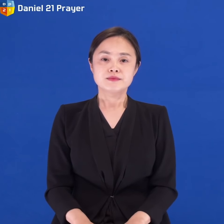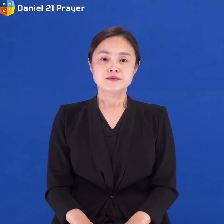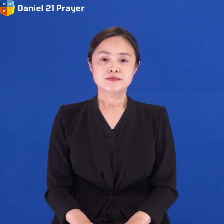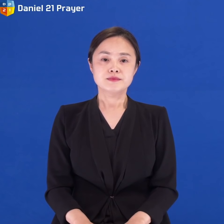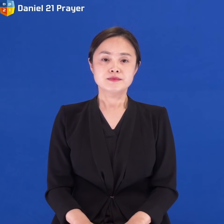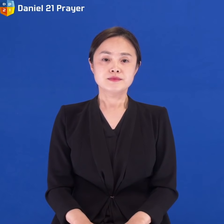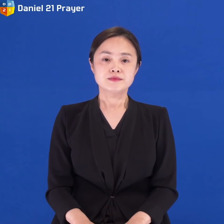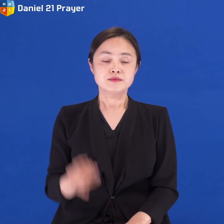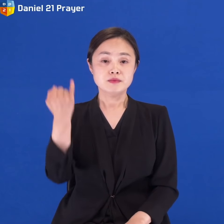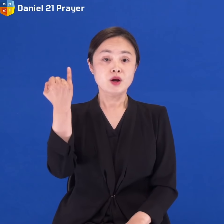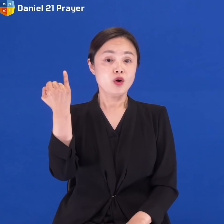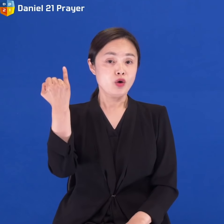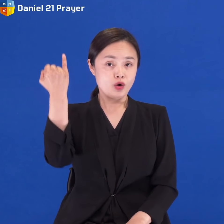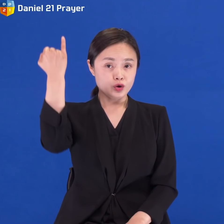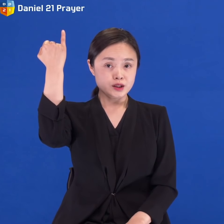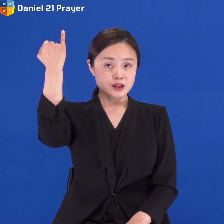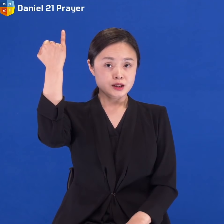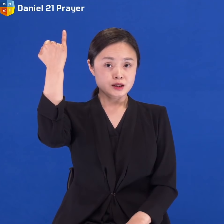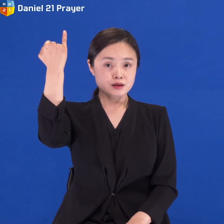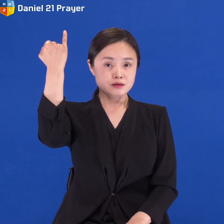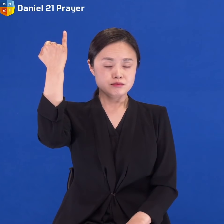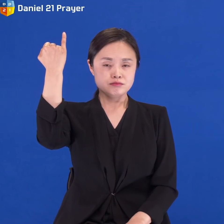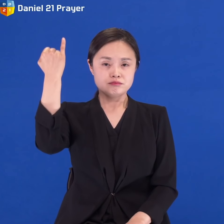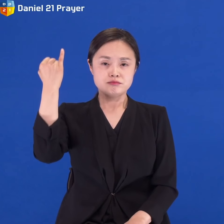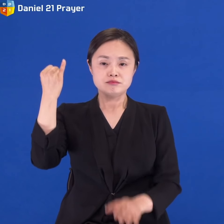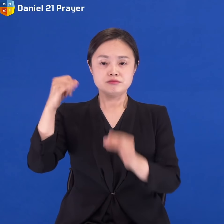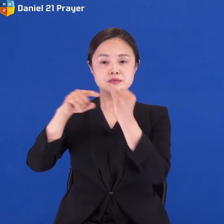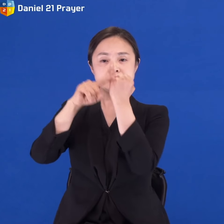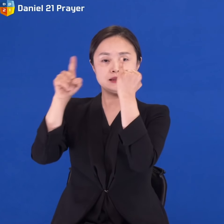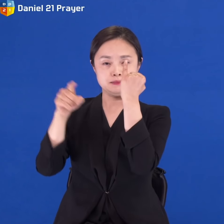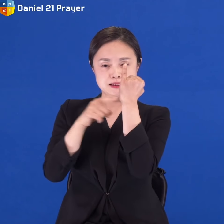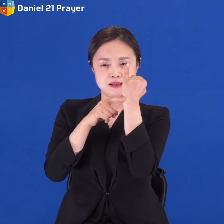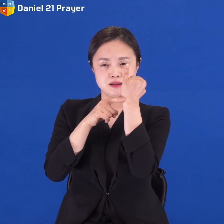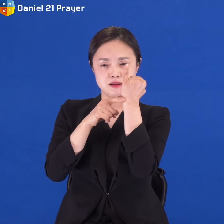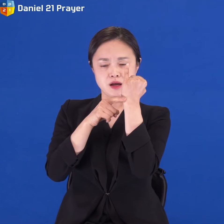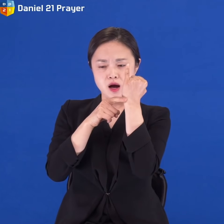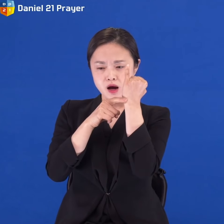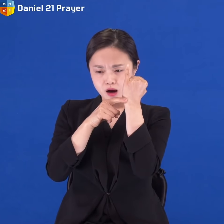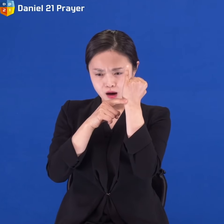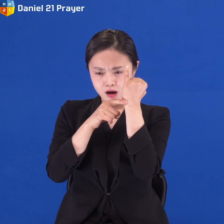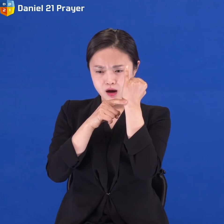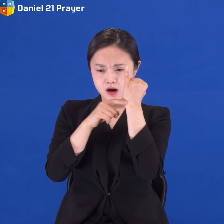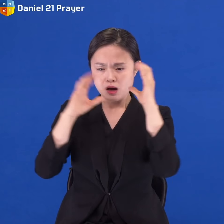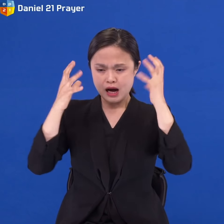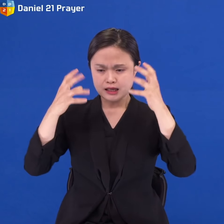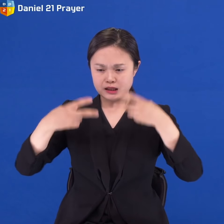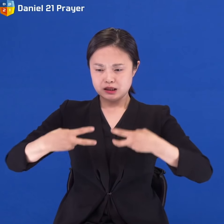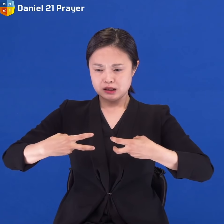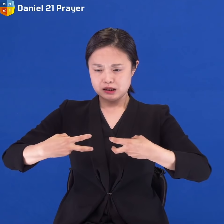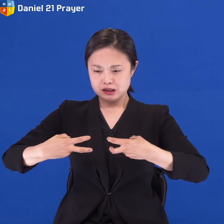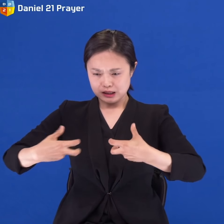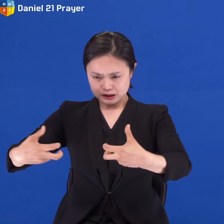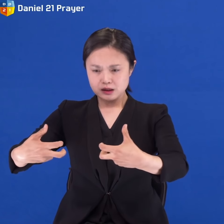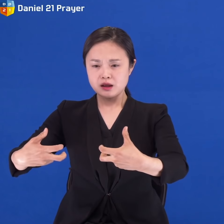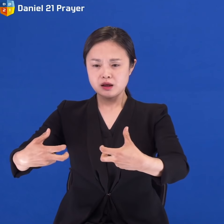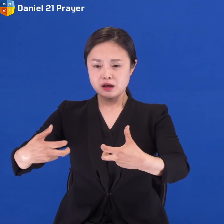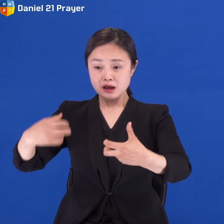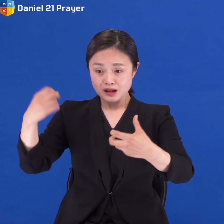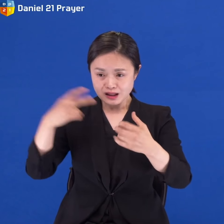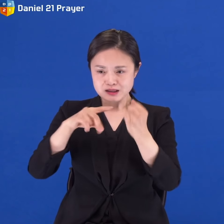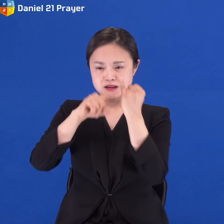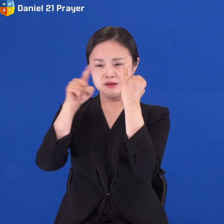임신과 낙태 반복하며 어린 아이를 놓고 도피를